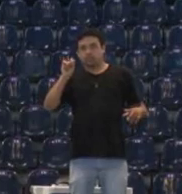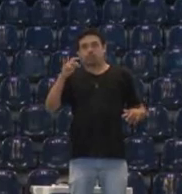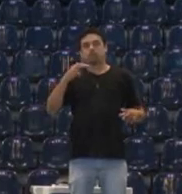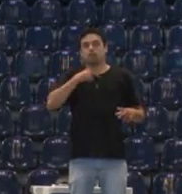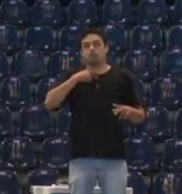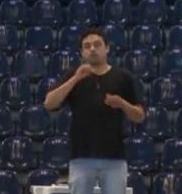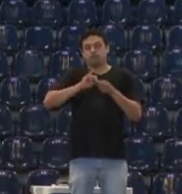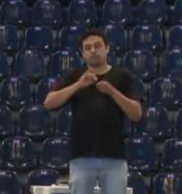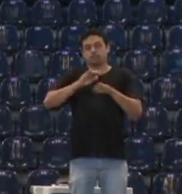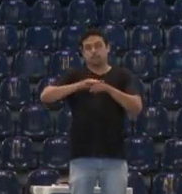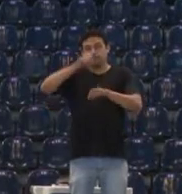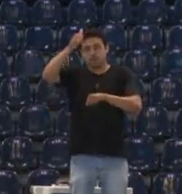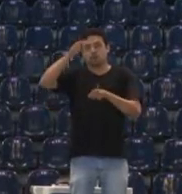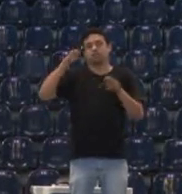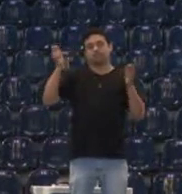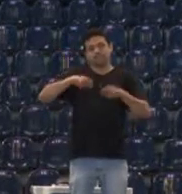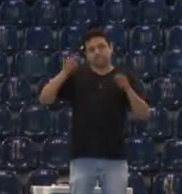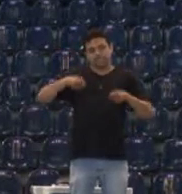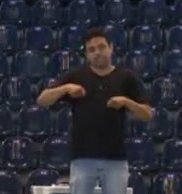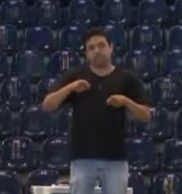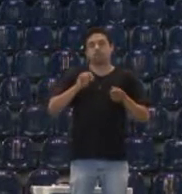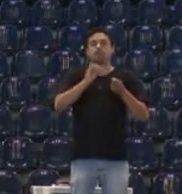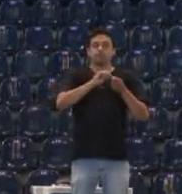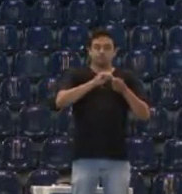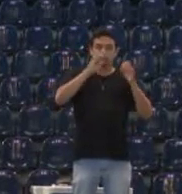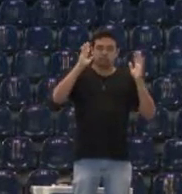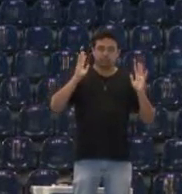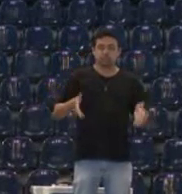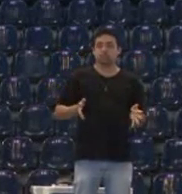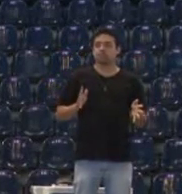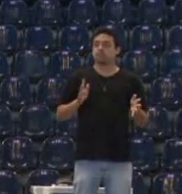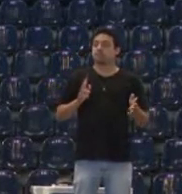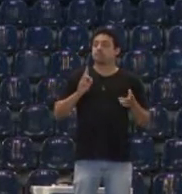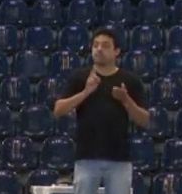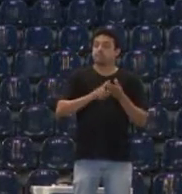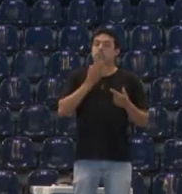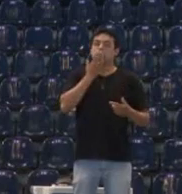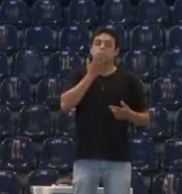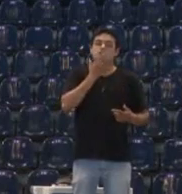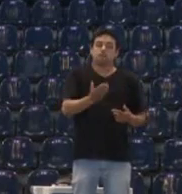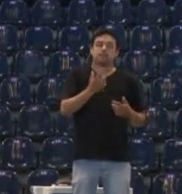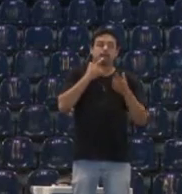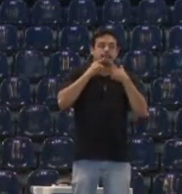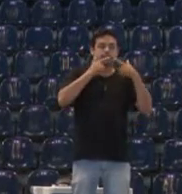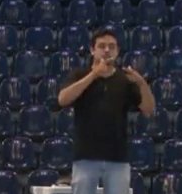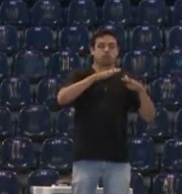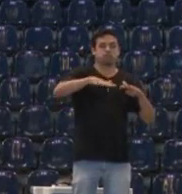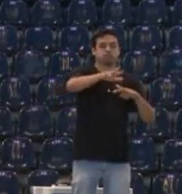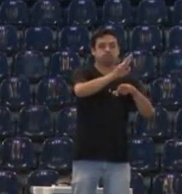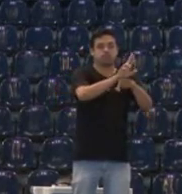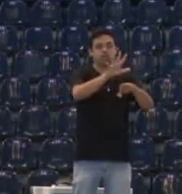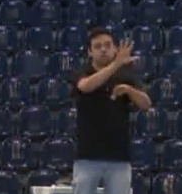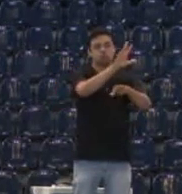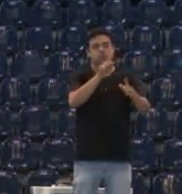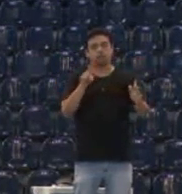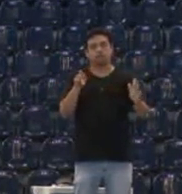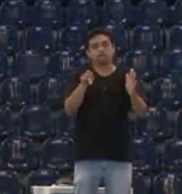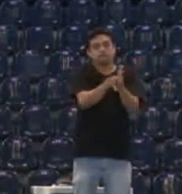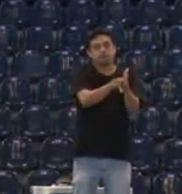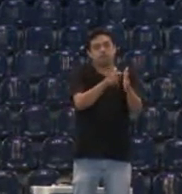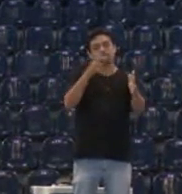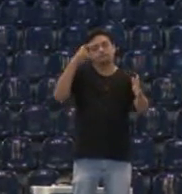melhor o dia como fez mas ele optava por uma linguagem regional pra quê